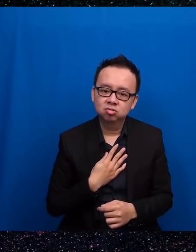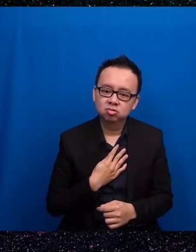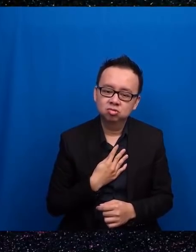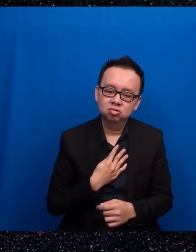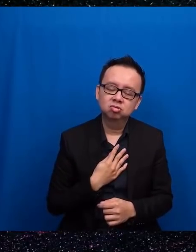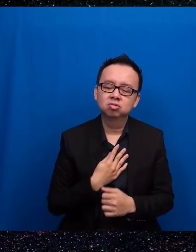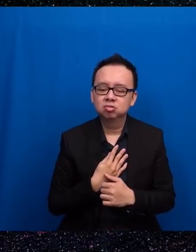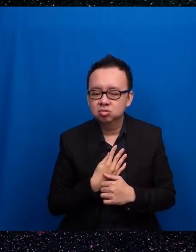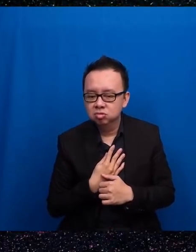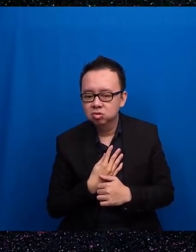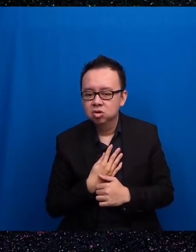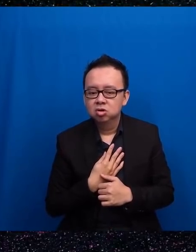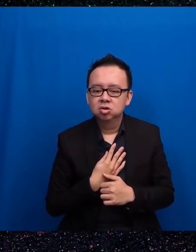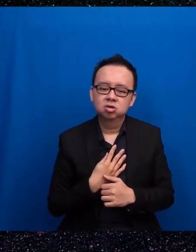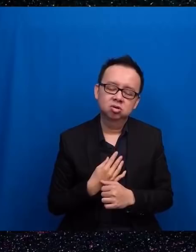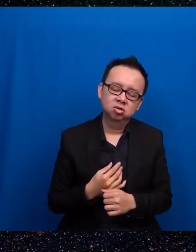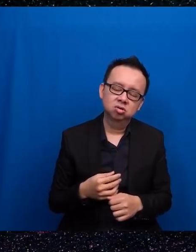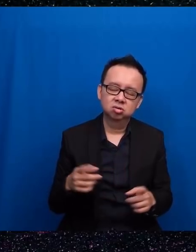bagiku.